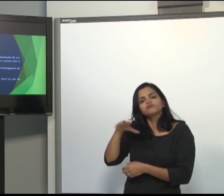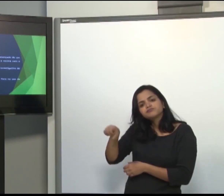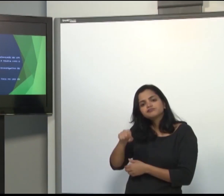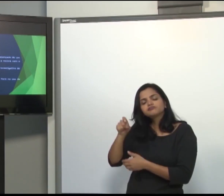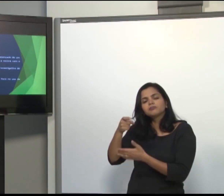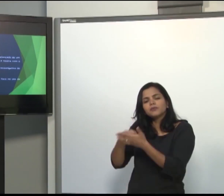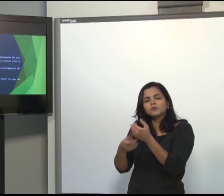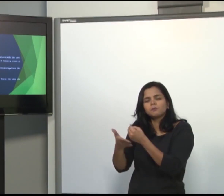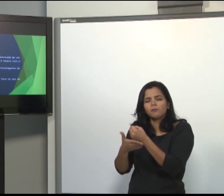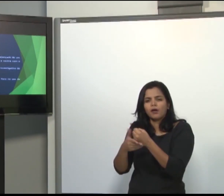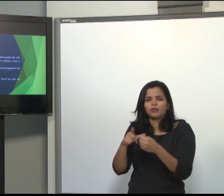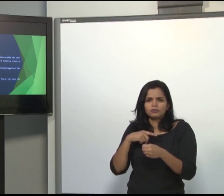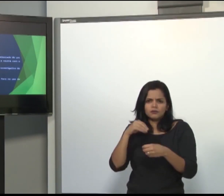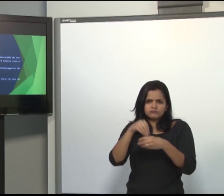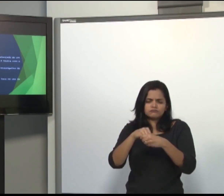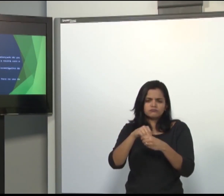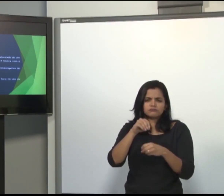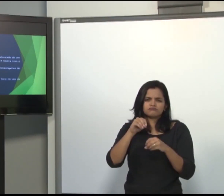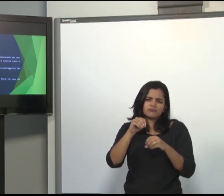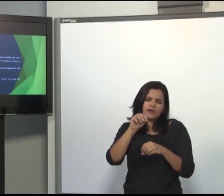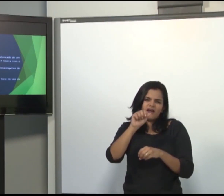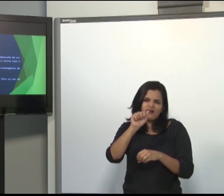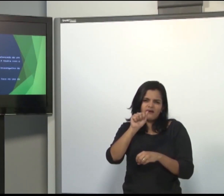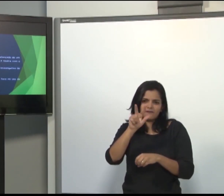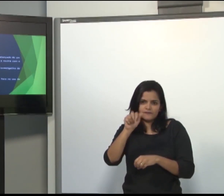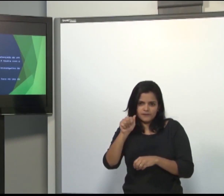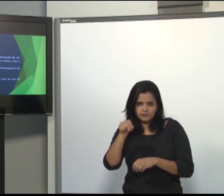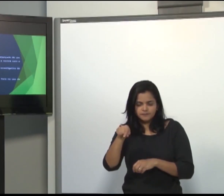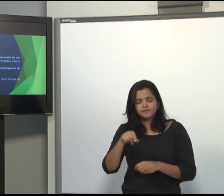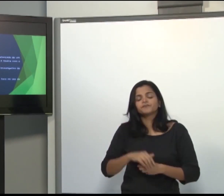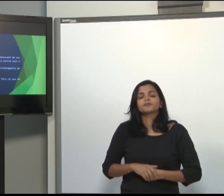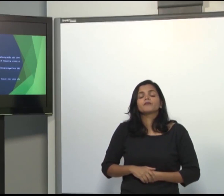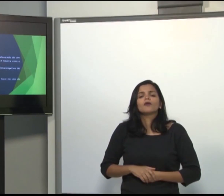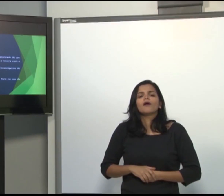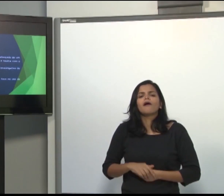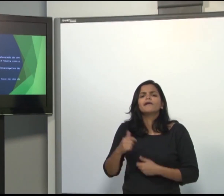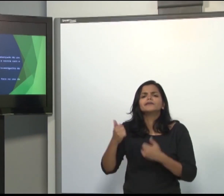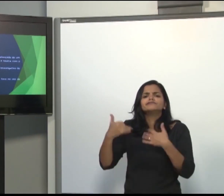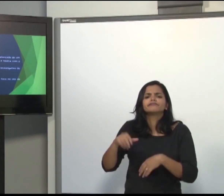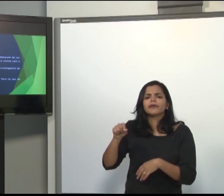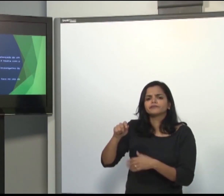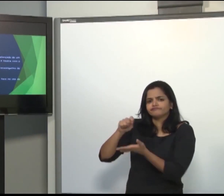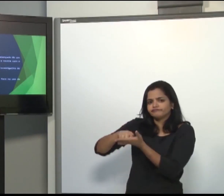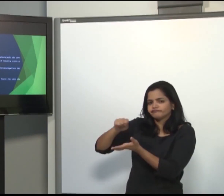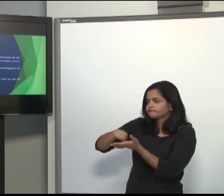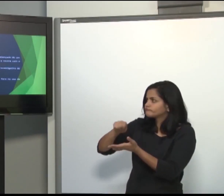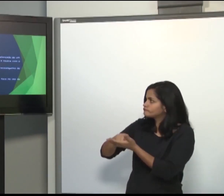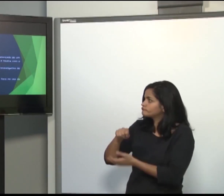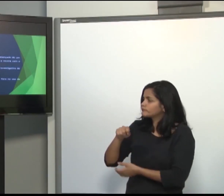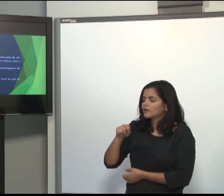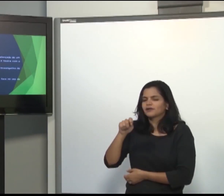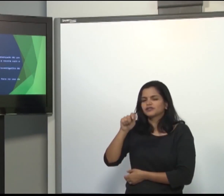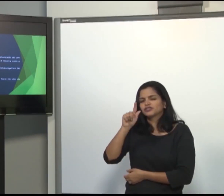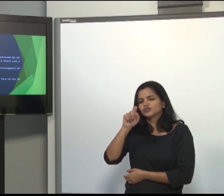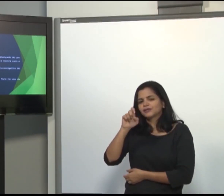que embasa o nosso trabalho. E ele está no AVA. É interessante que vocês leiam. O